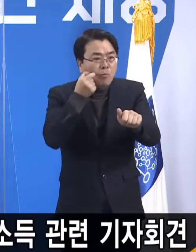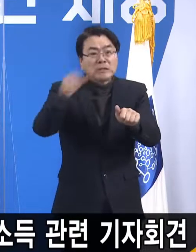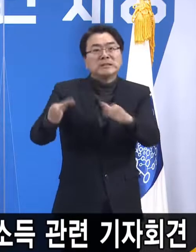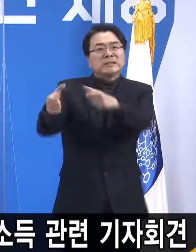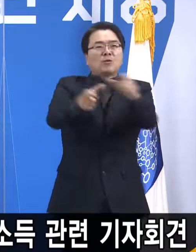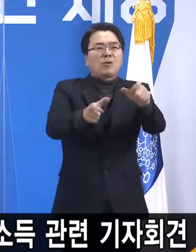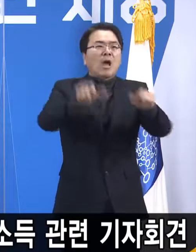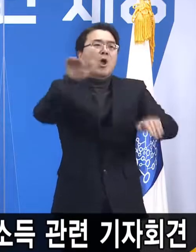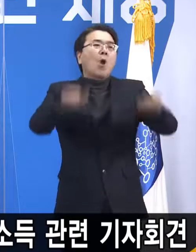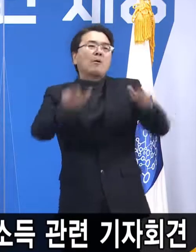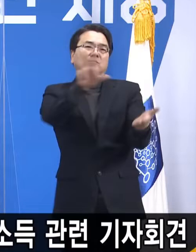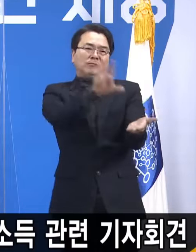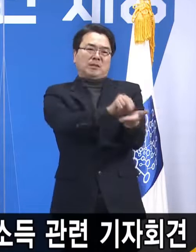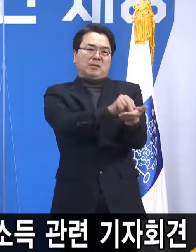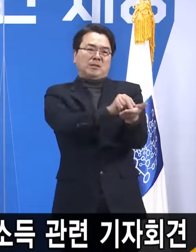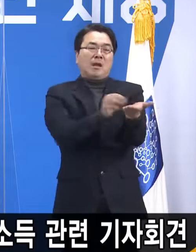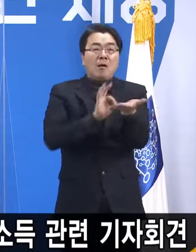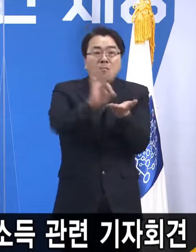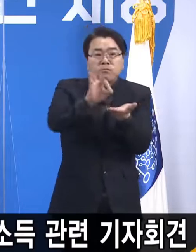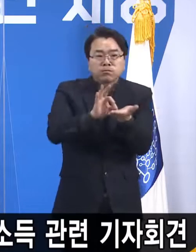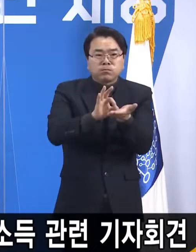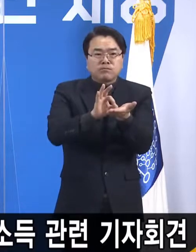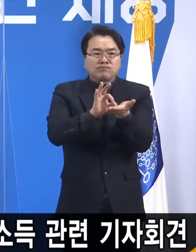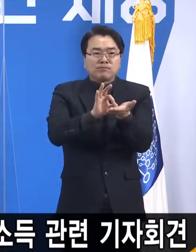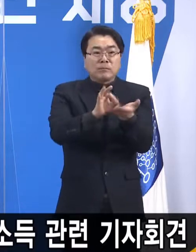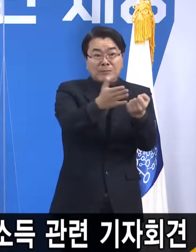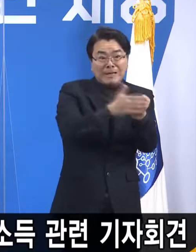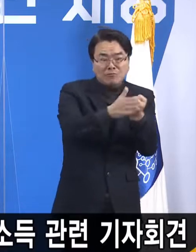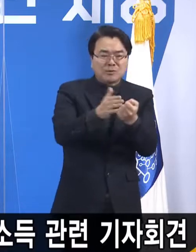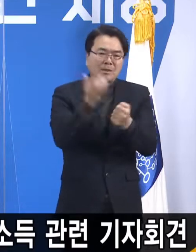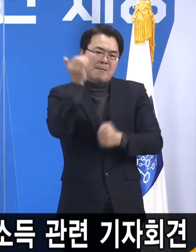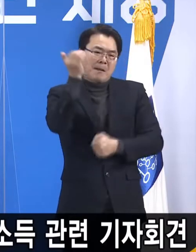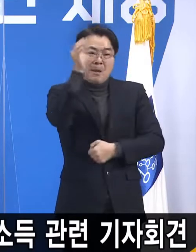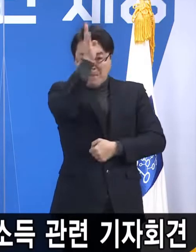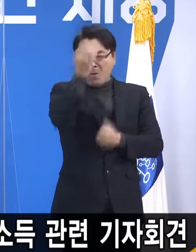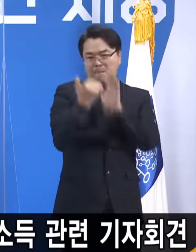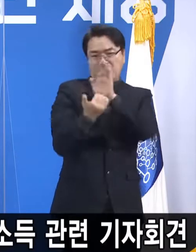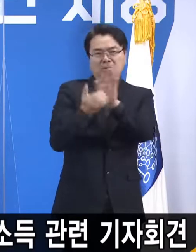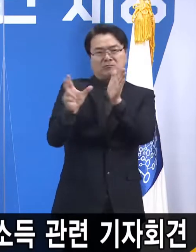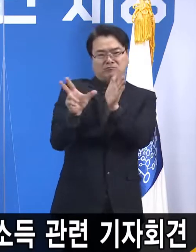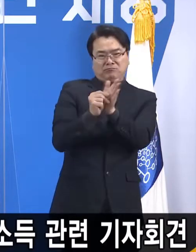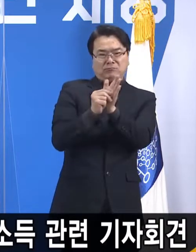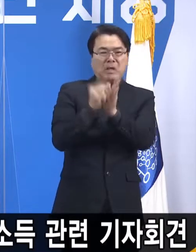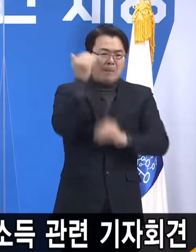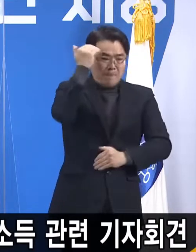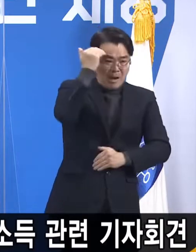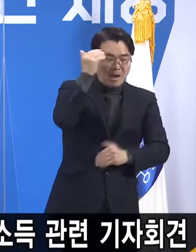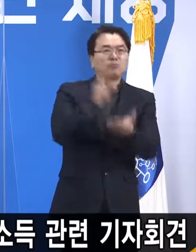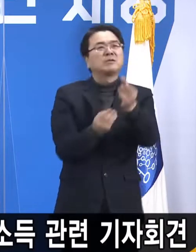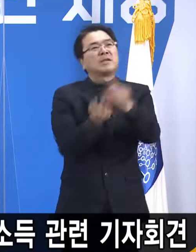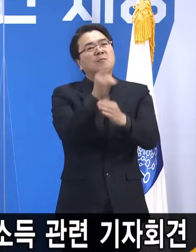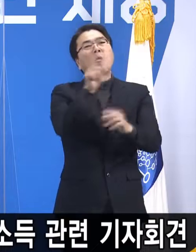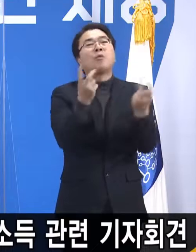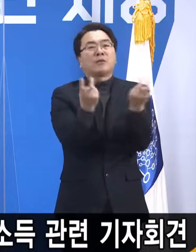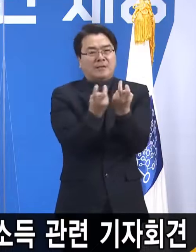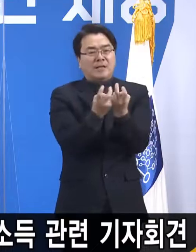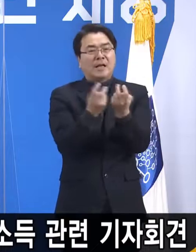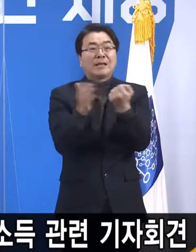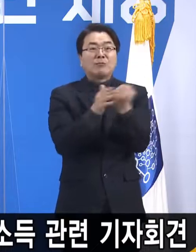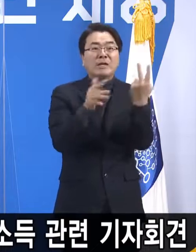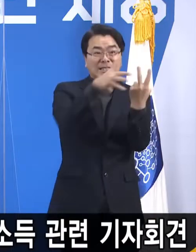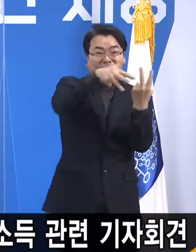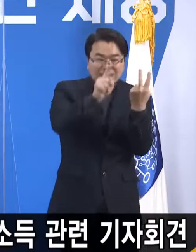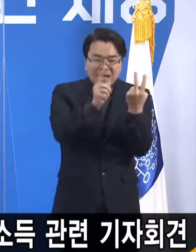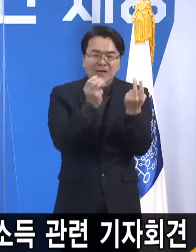문제, 소비활동이 방역활동에 장애가 될수 있다는 이유로 경기도의 2차